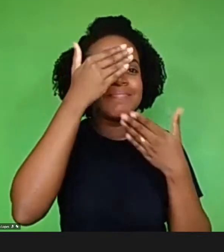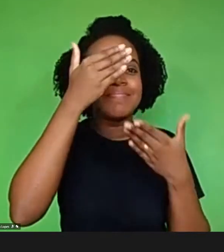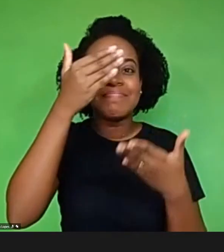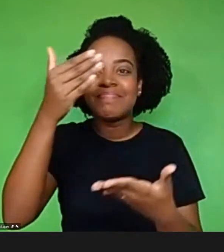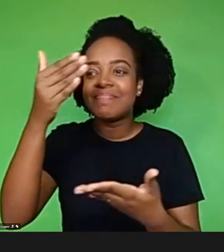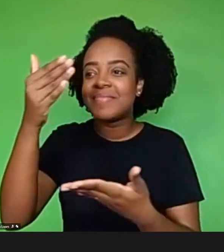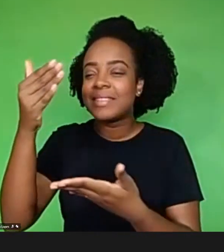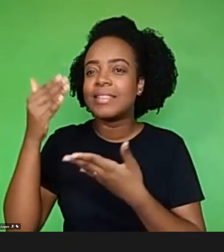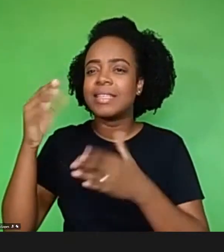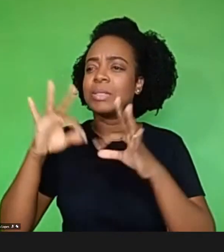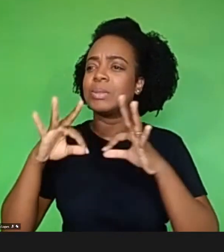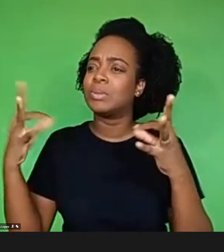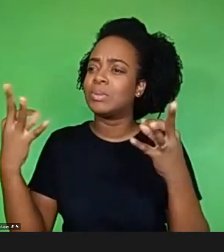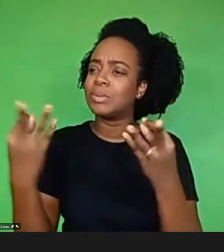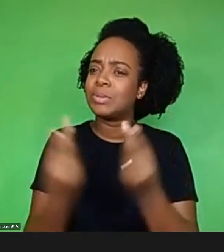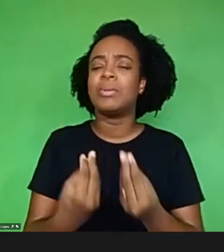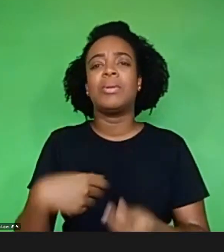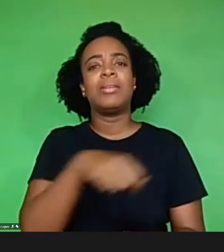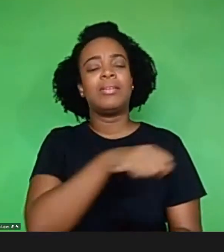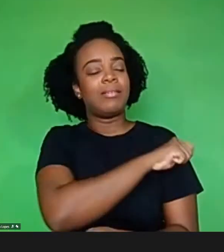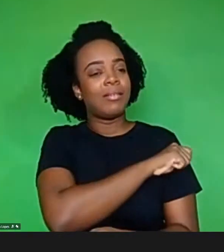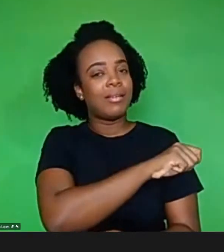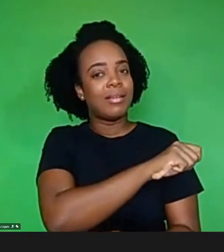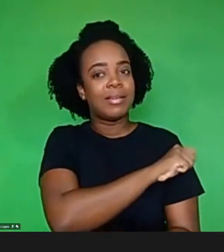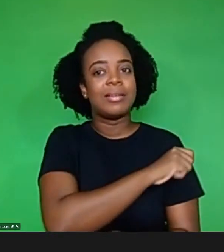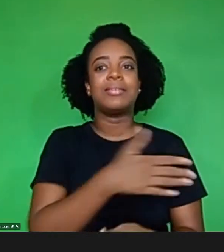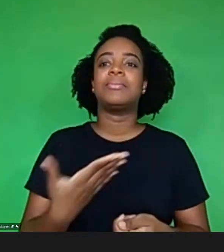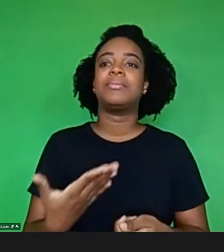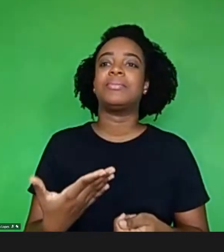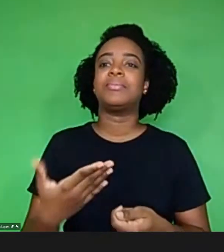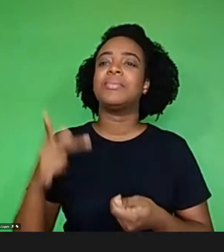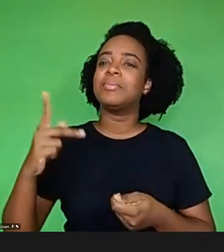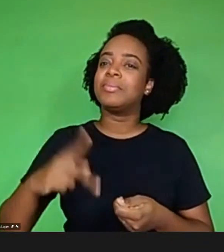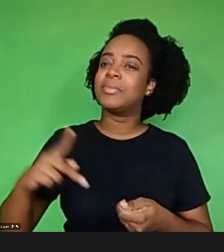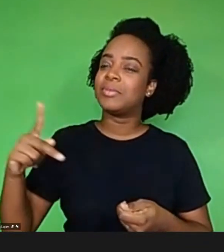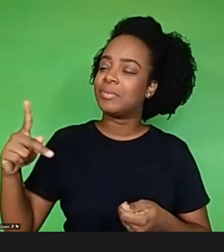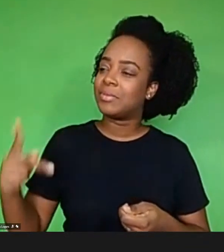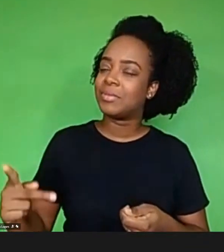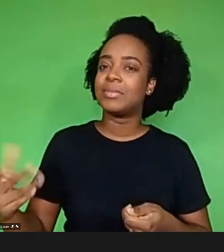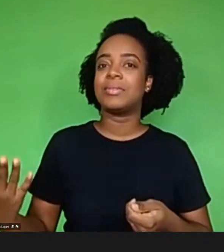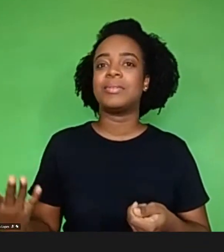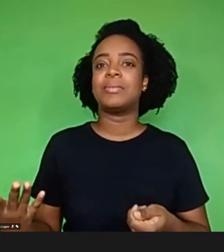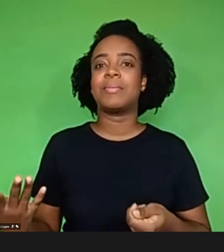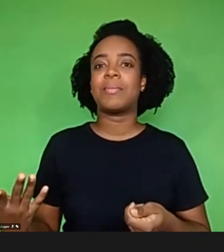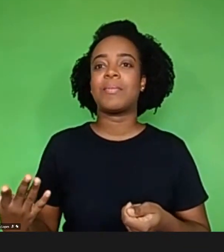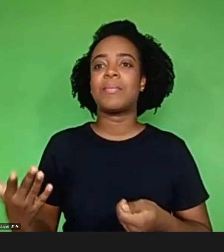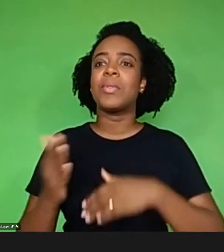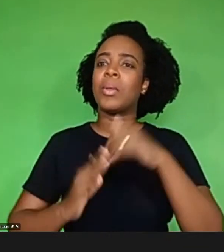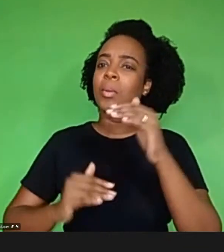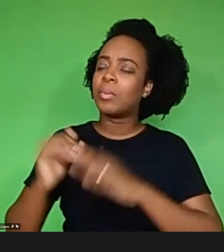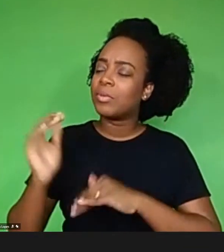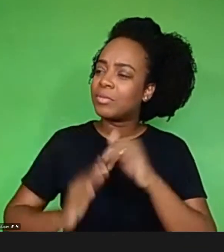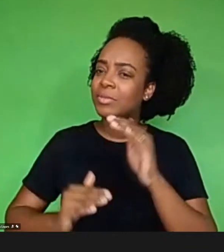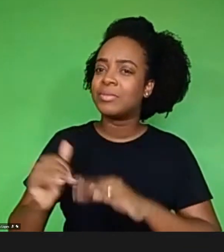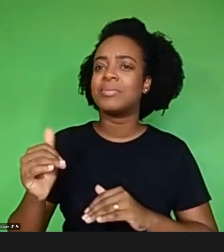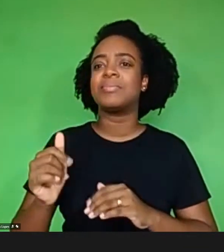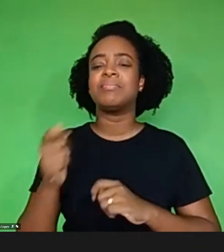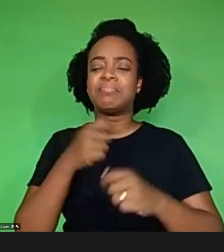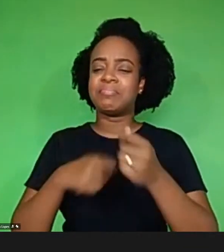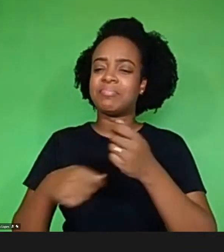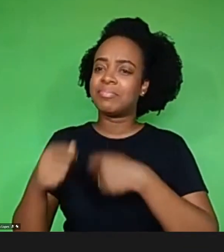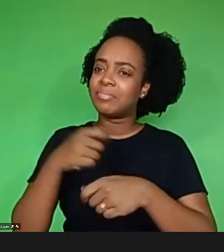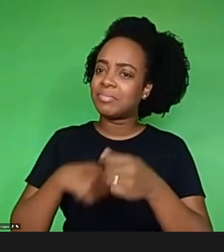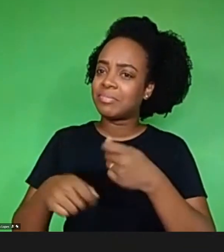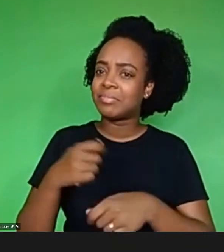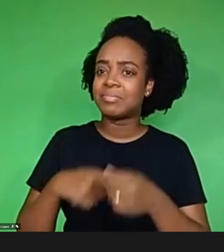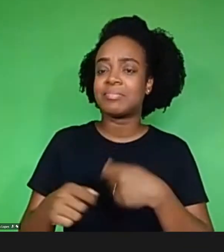alunos, os nossos professores, o nosso pessoal administrativo, né, que sem eles também